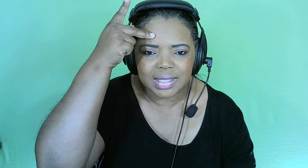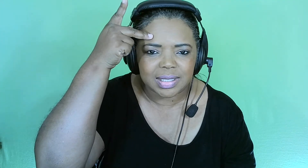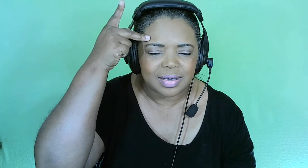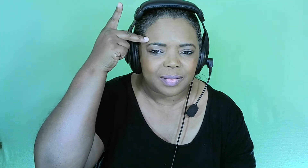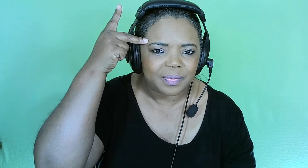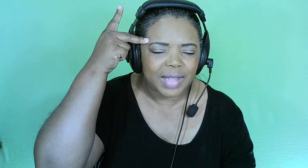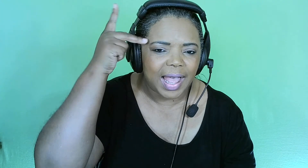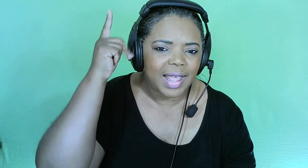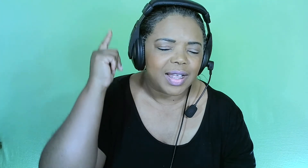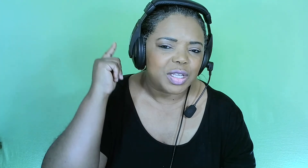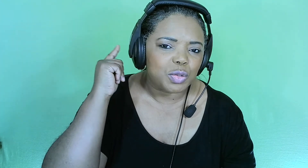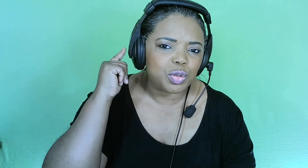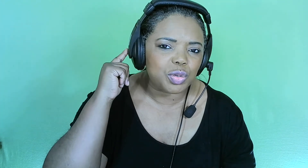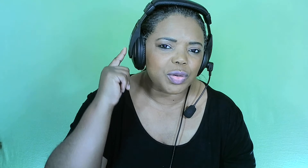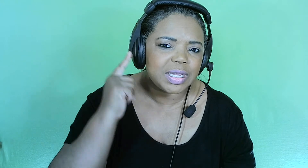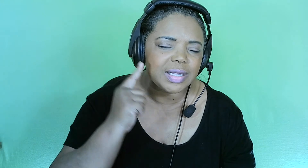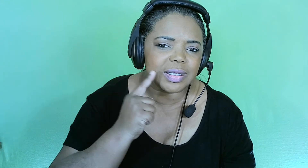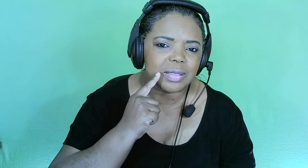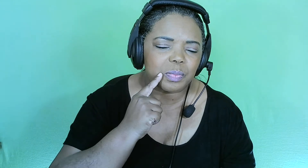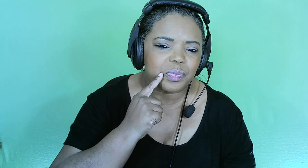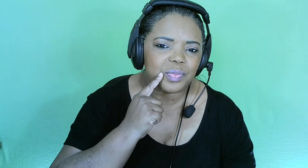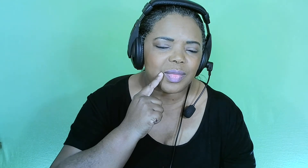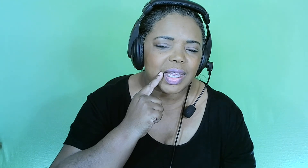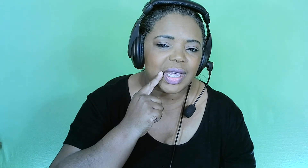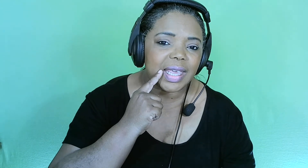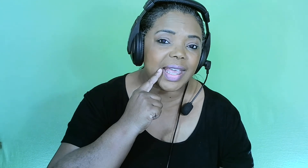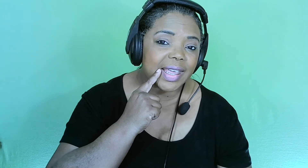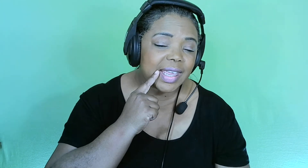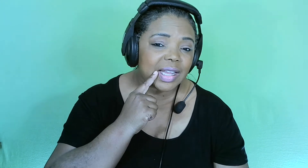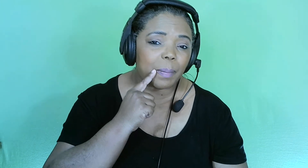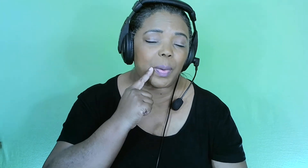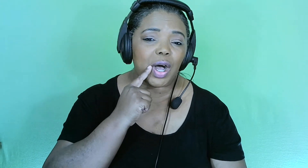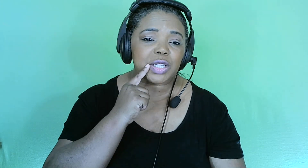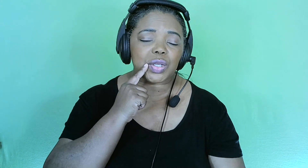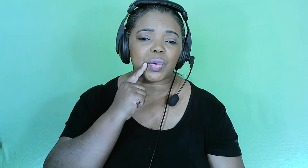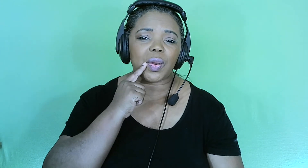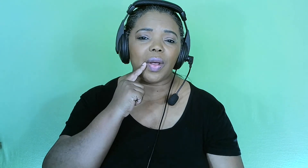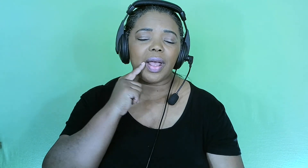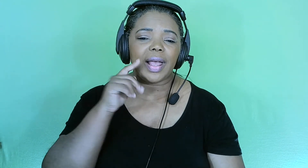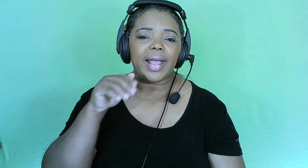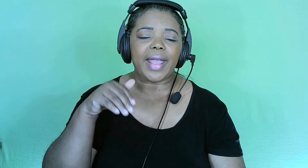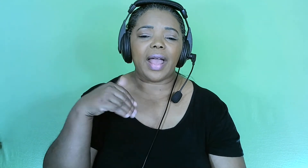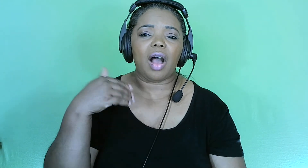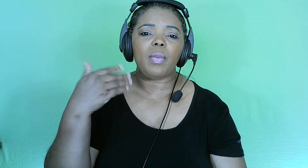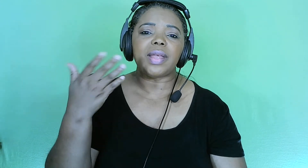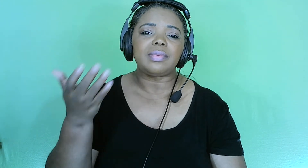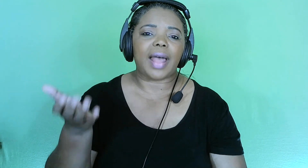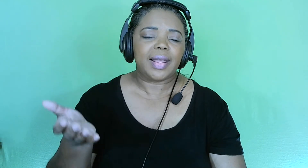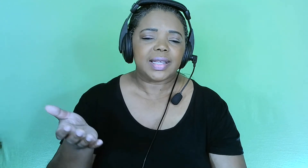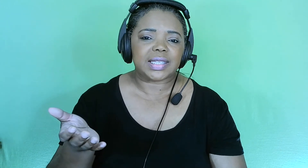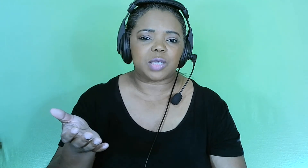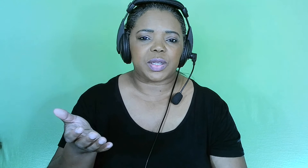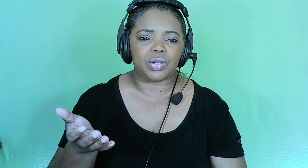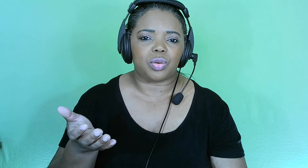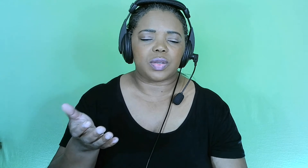pessoas, tá? Surdas. E ainda posso aumentar essas pessoas. Eu